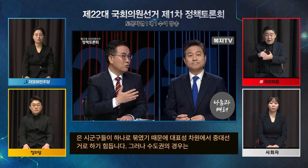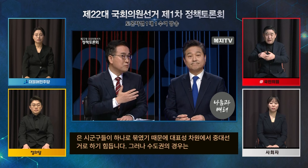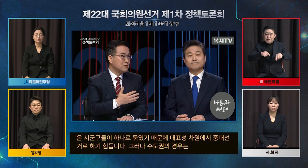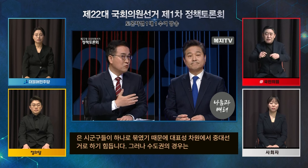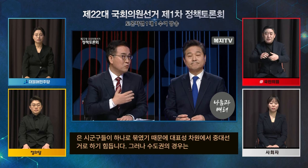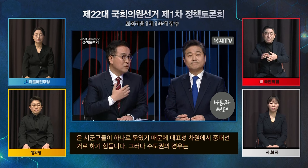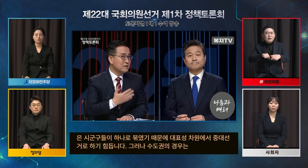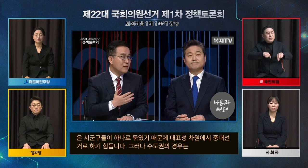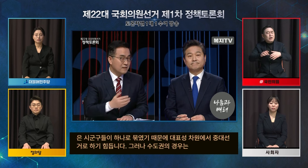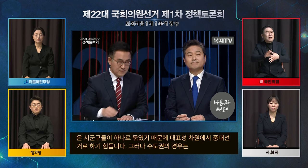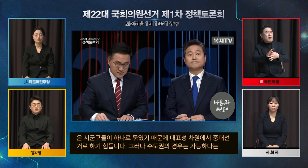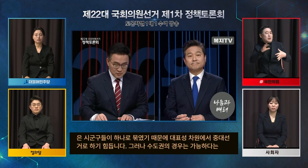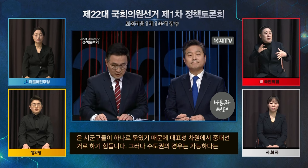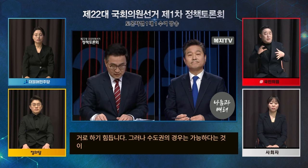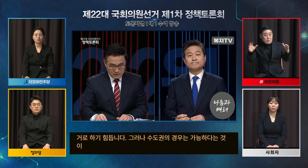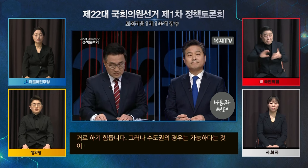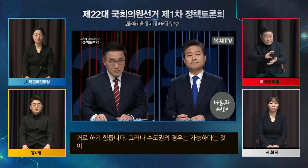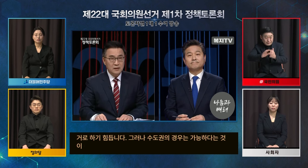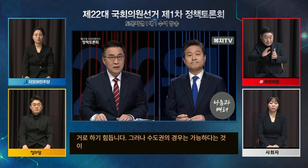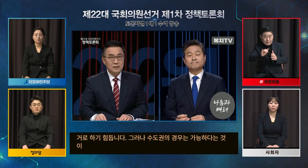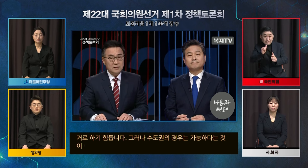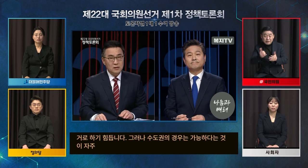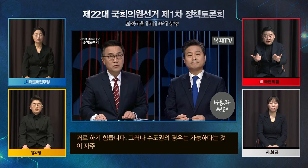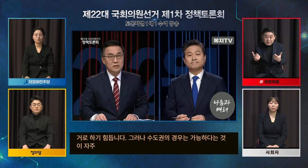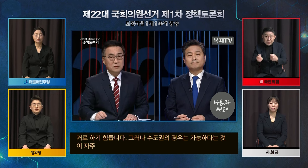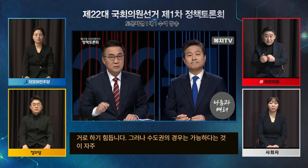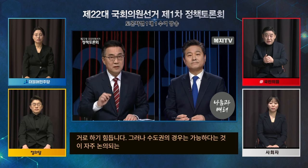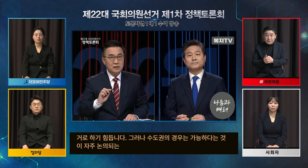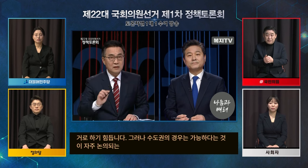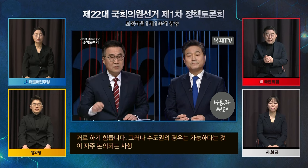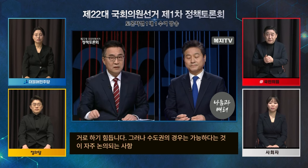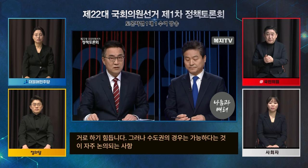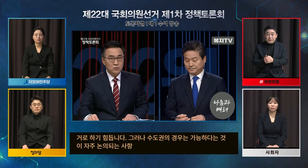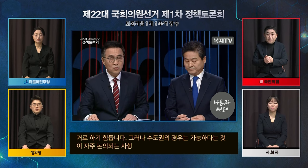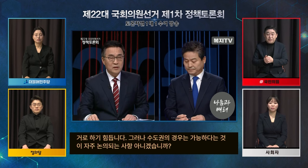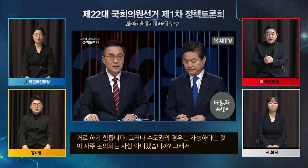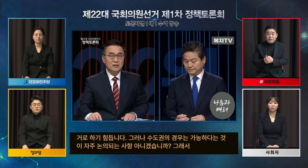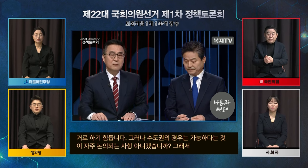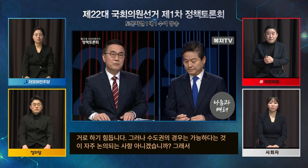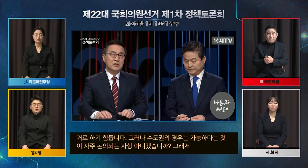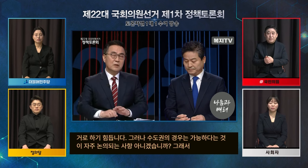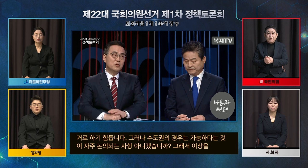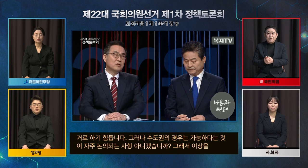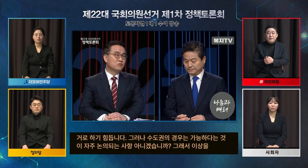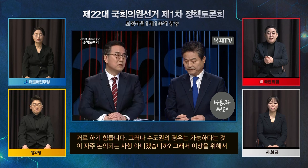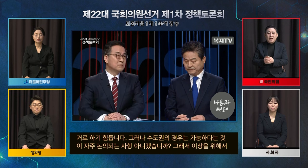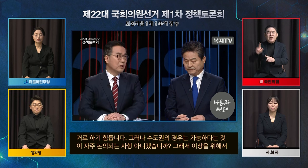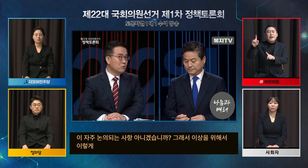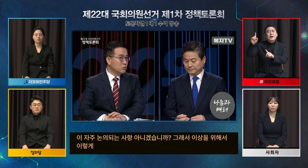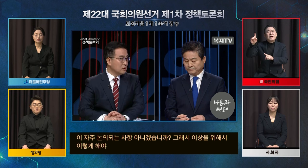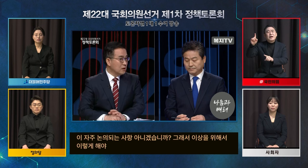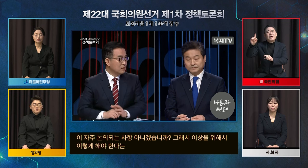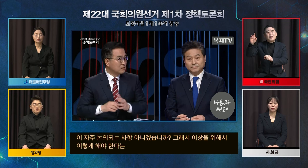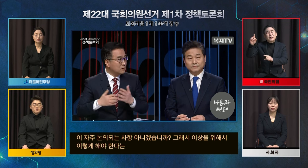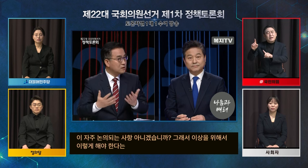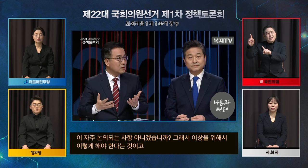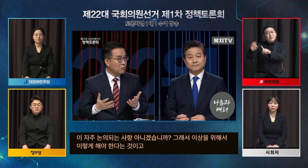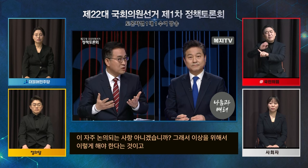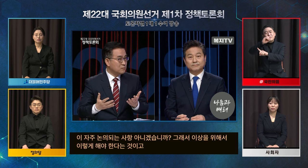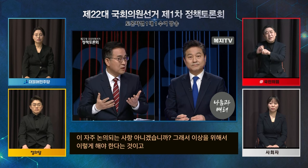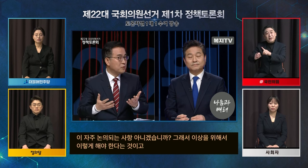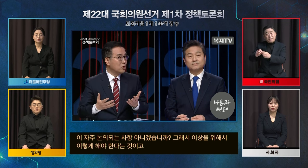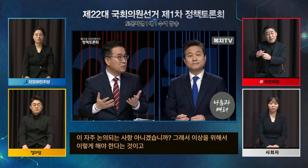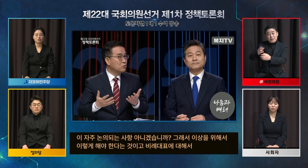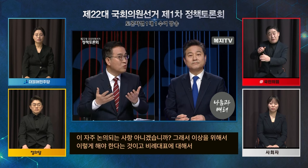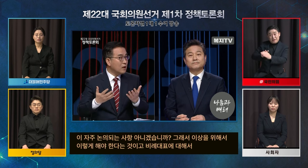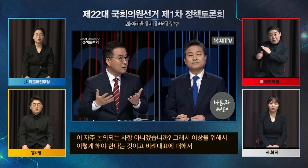정치계획 모임에서 자주 논의된 사항 아니겠습니까? 그래서 이것은 이 상황을 위해서는 정말 이렇게 해야 된다는 것이고 그다음에 비례대표에 대해서 국민들은 매우 걱정을